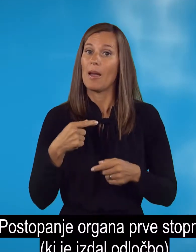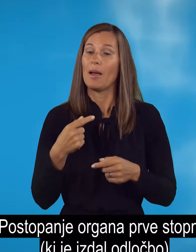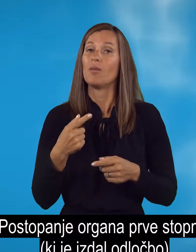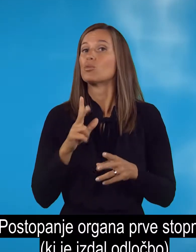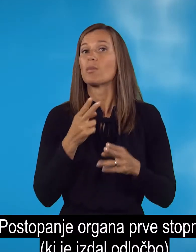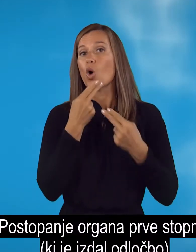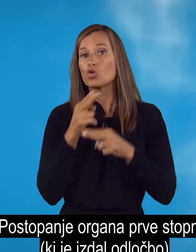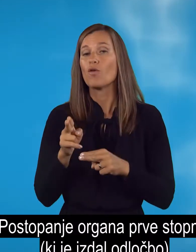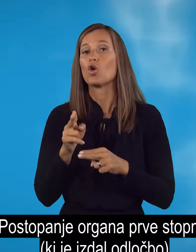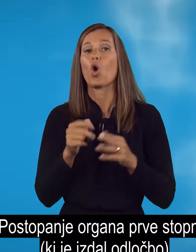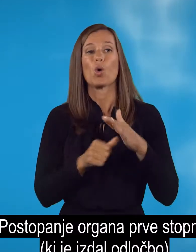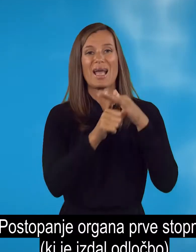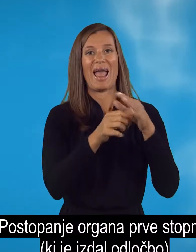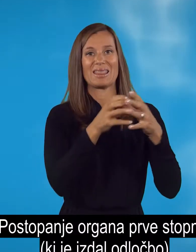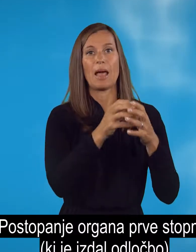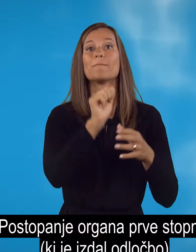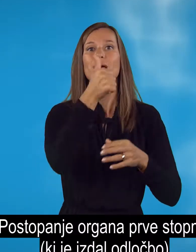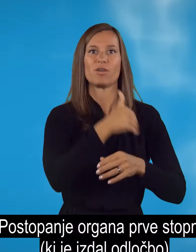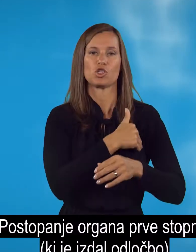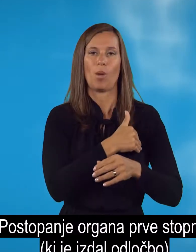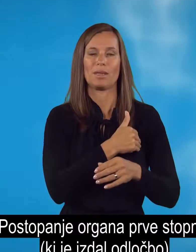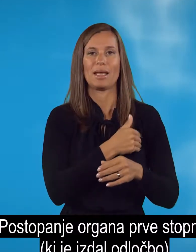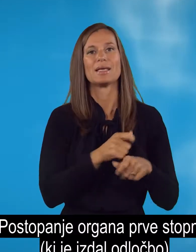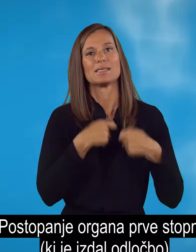Postopanje organa prve stopnje, ki je izdal odločbo.